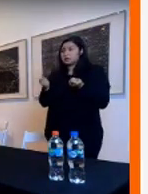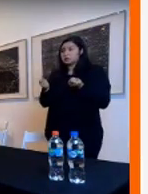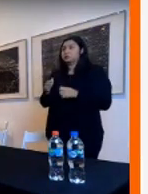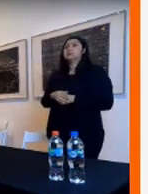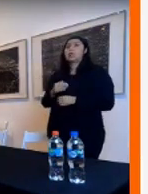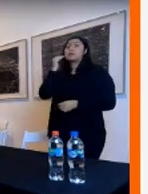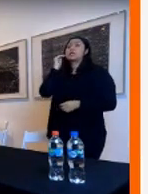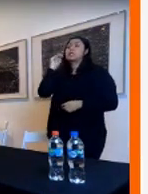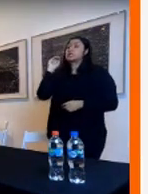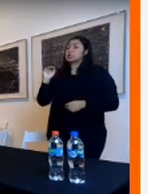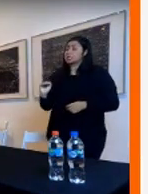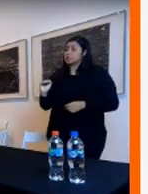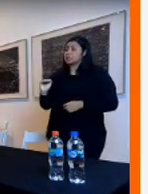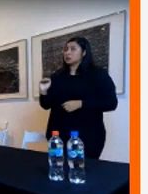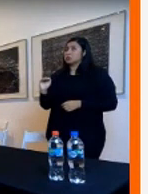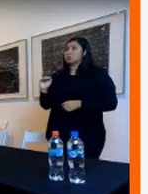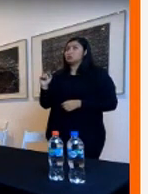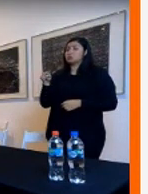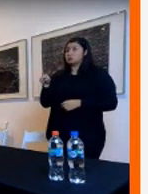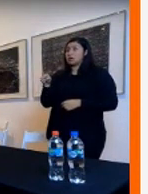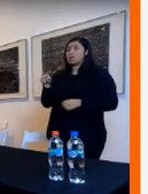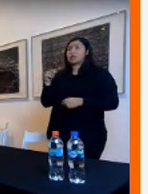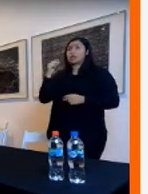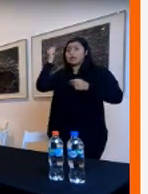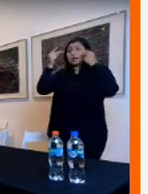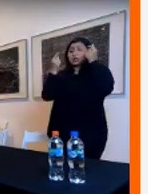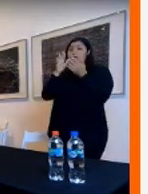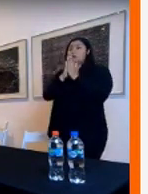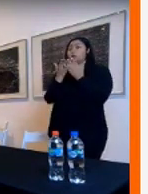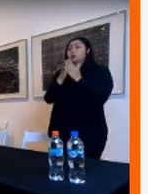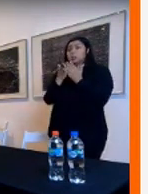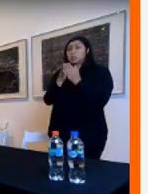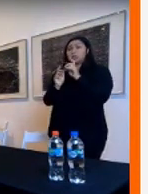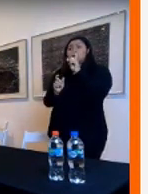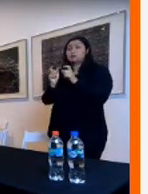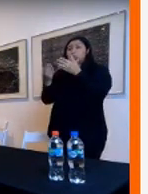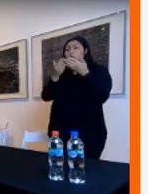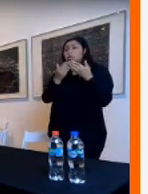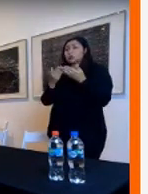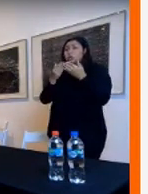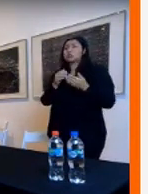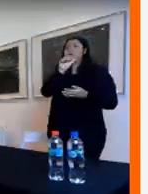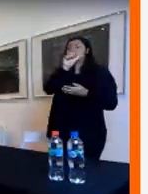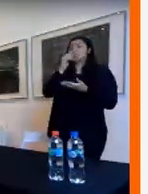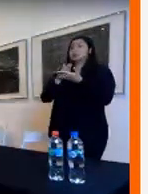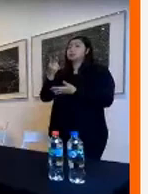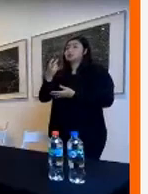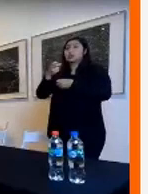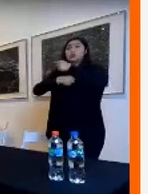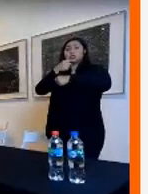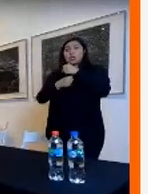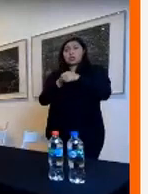Para los niños pequeños y niñas más pequeñas, creamos esta guía para estudiantes de 6 a 12 años de edad.